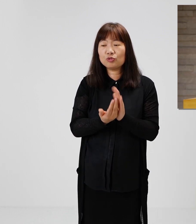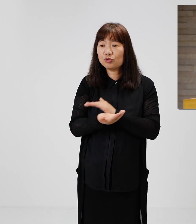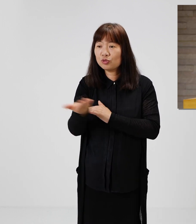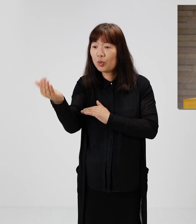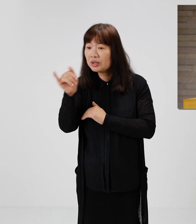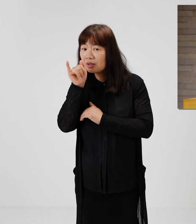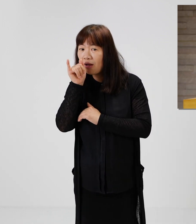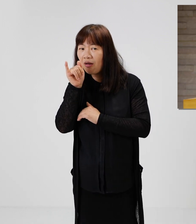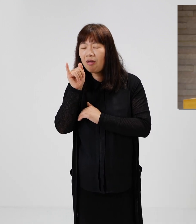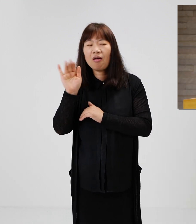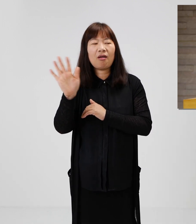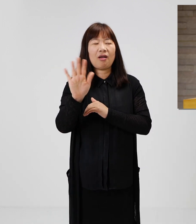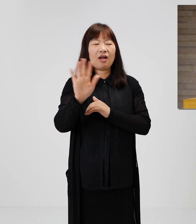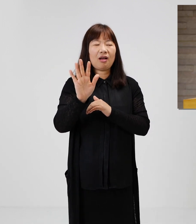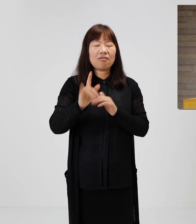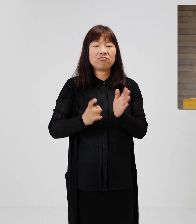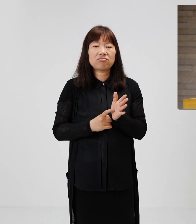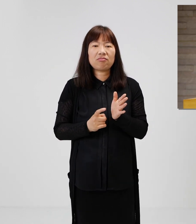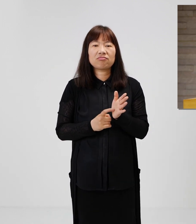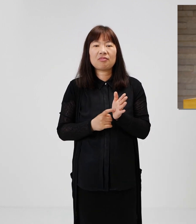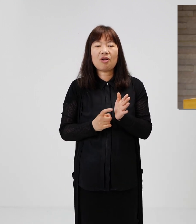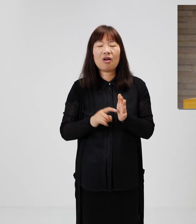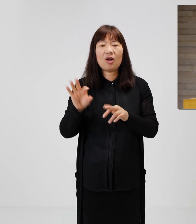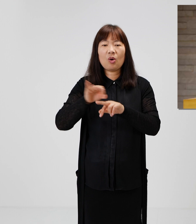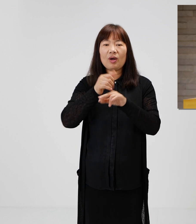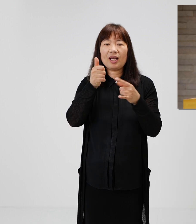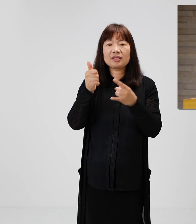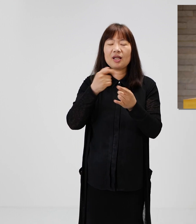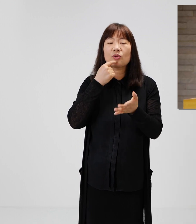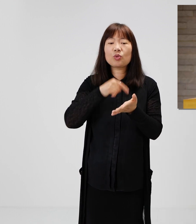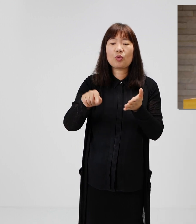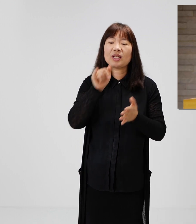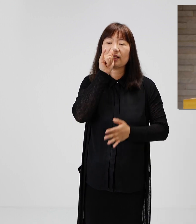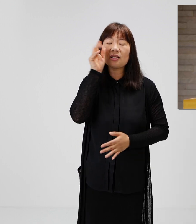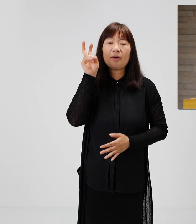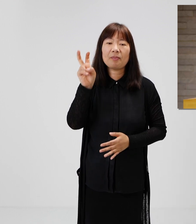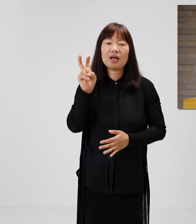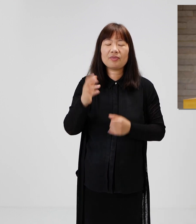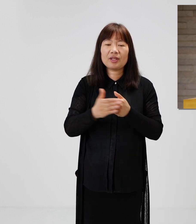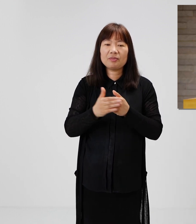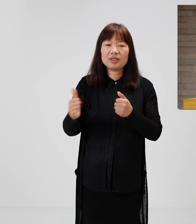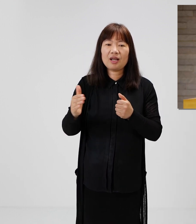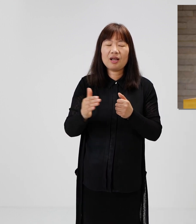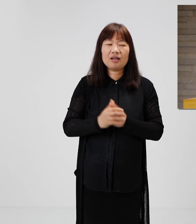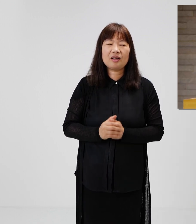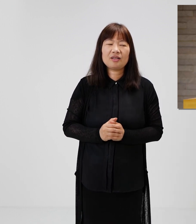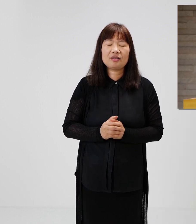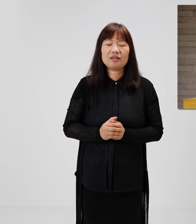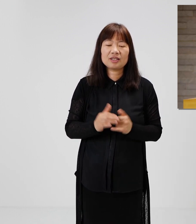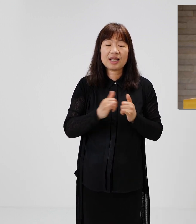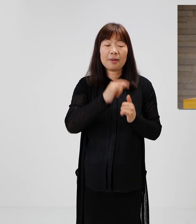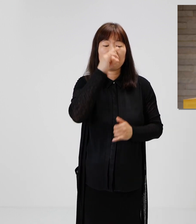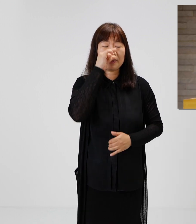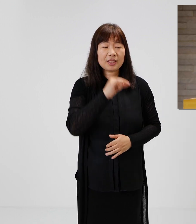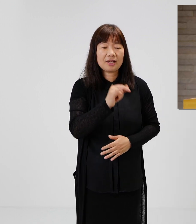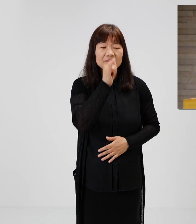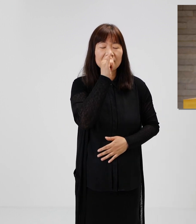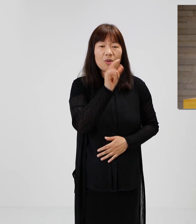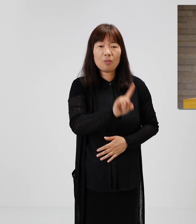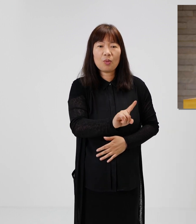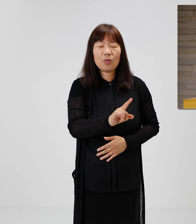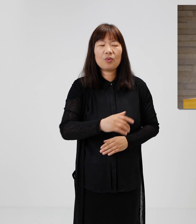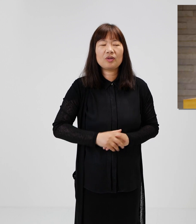바치겠습니까? 그러면 당장 왕에게 손해가 갈 거 아닙니까? 사람이 뭐에 제일 또 민감하죠?